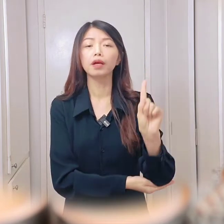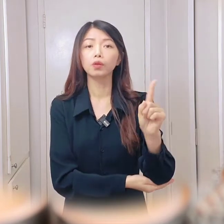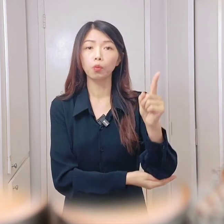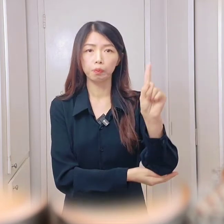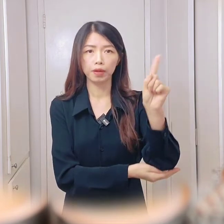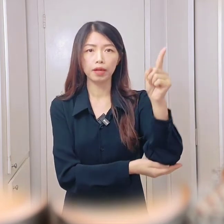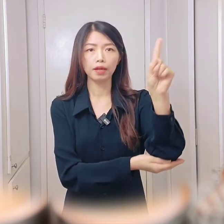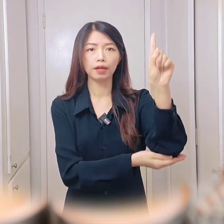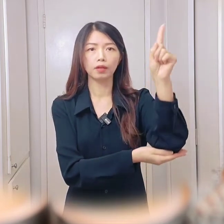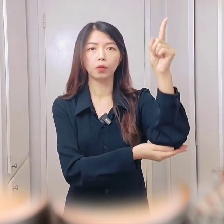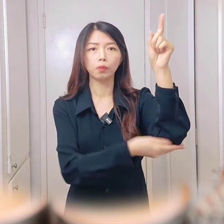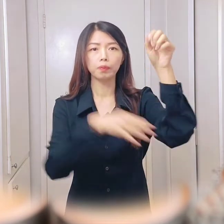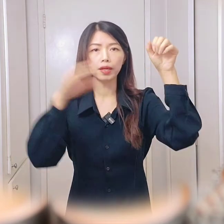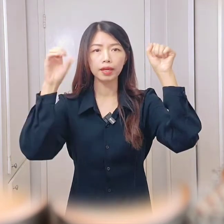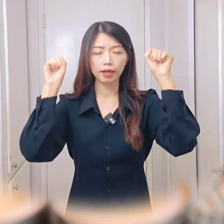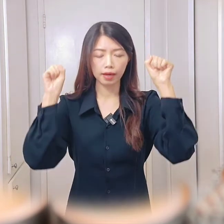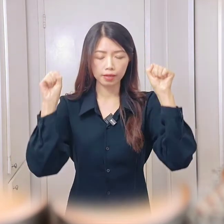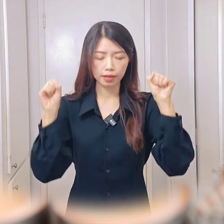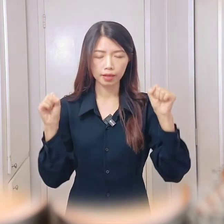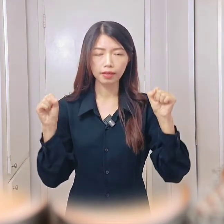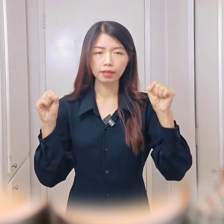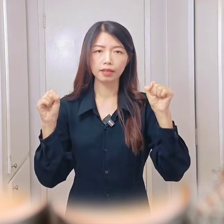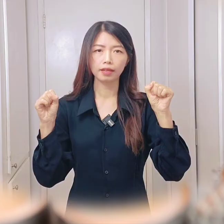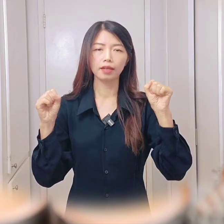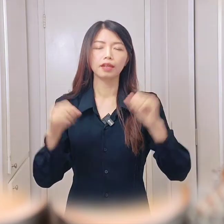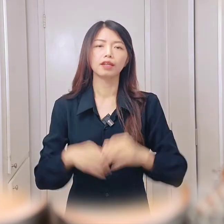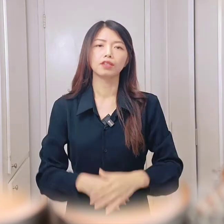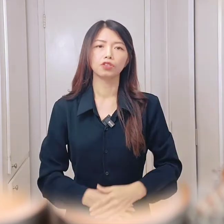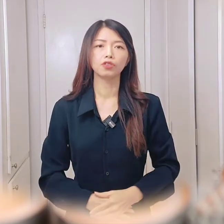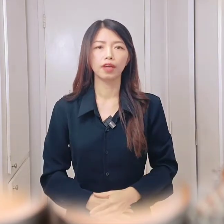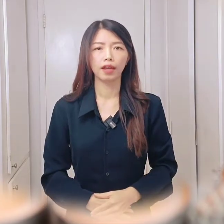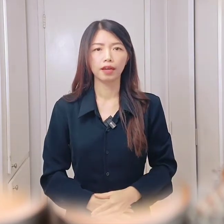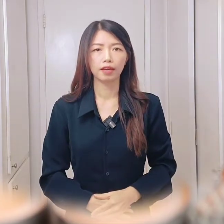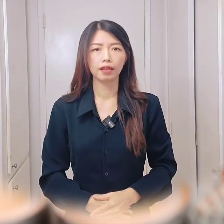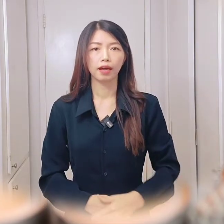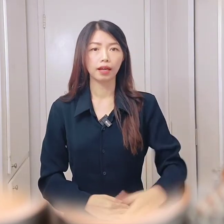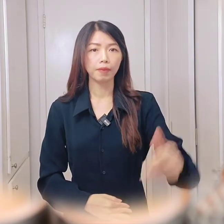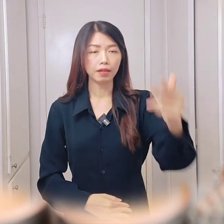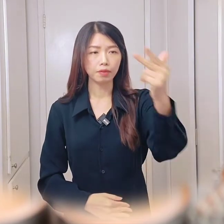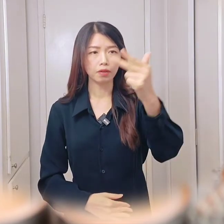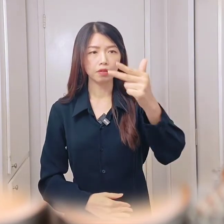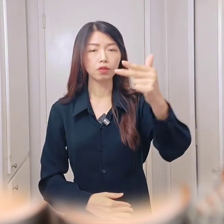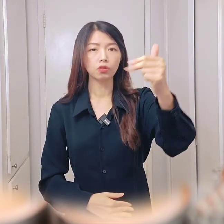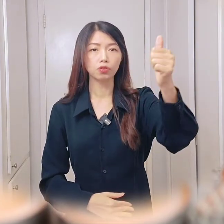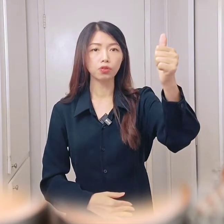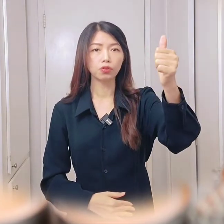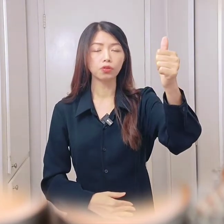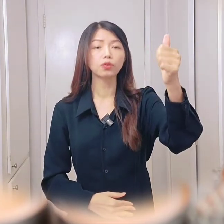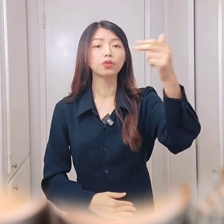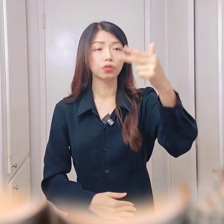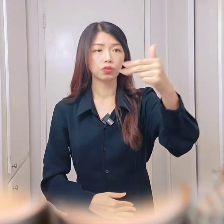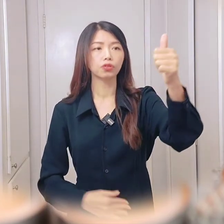올려주시면 높이 계신 주께. 아까 말씀드렸죠?